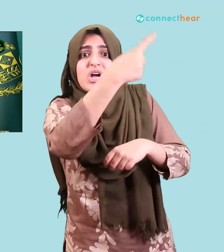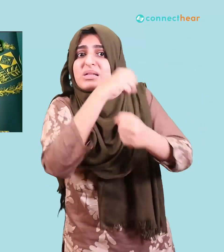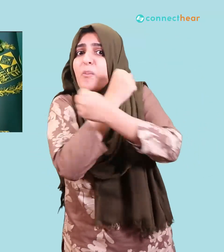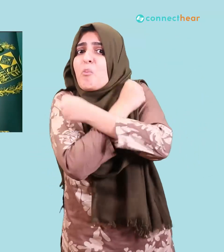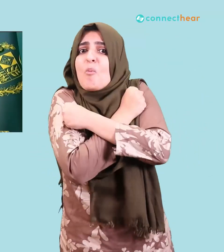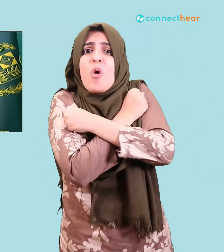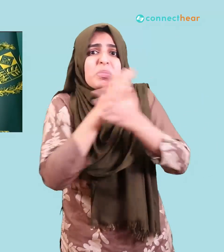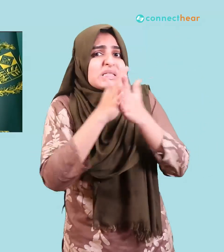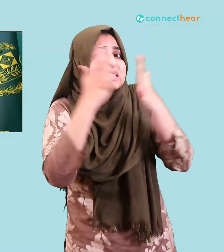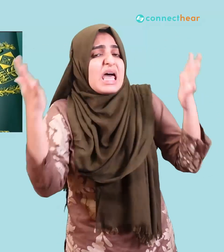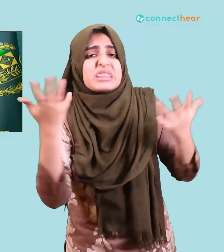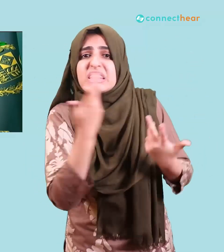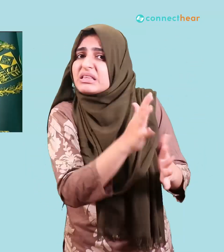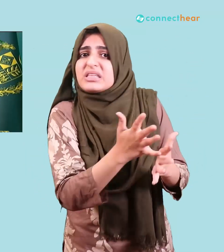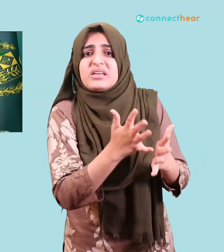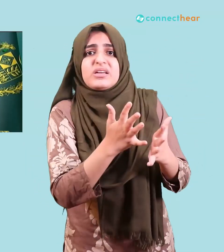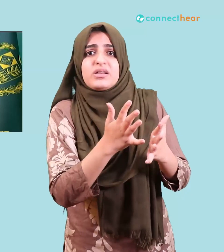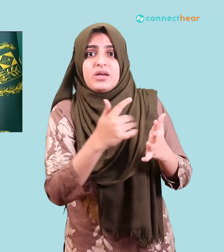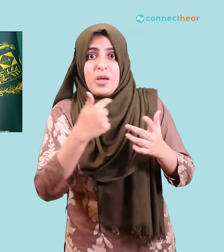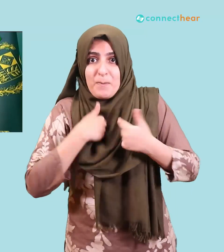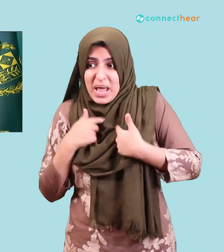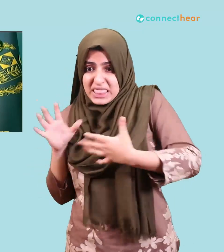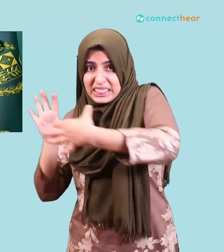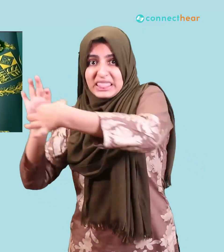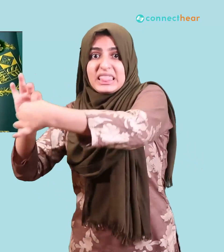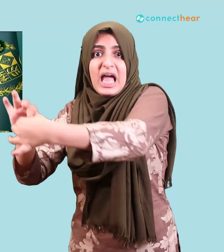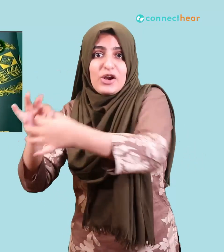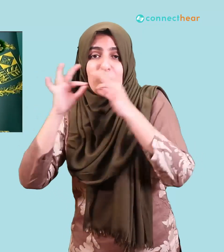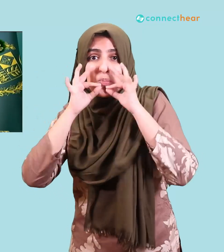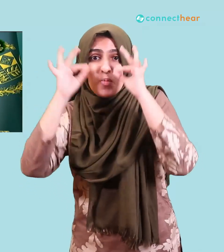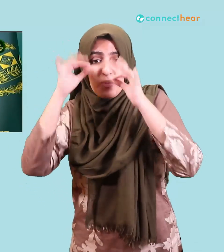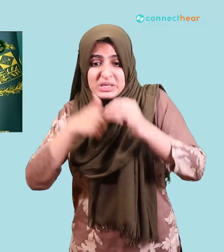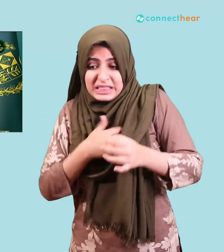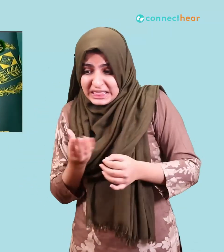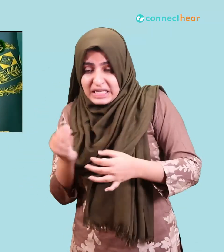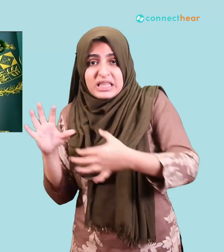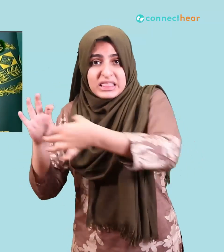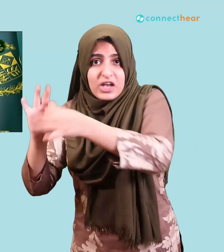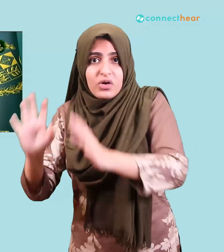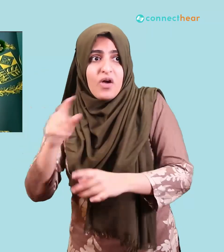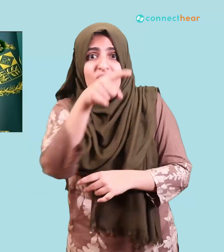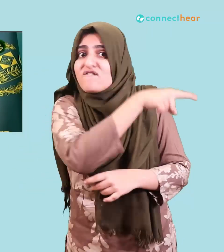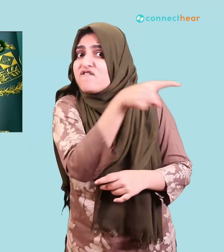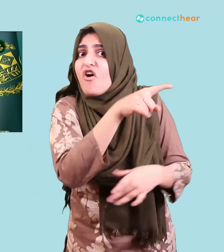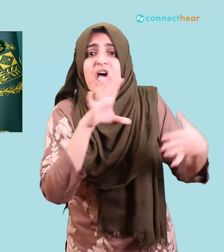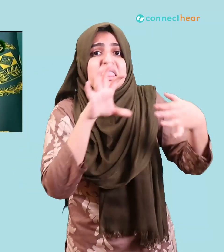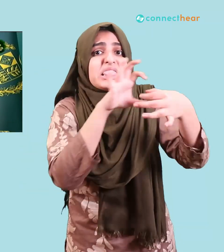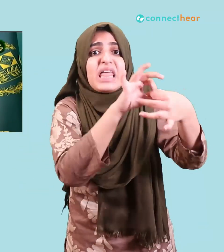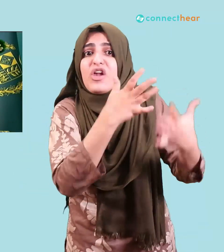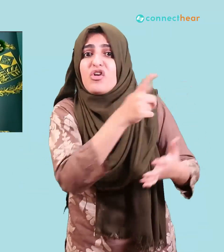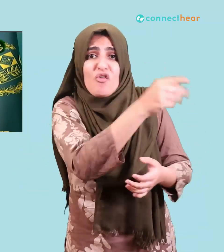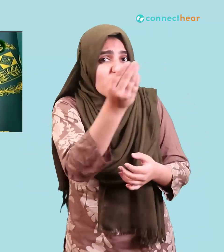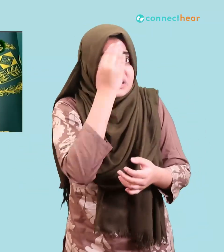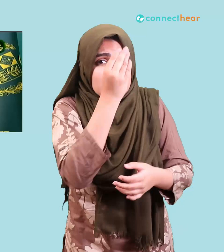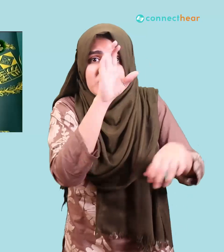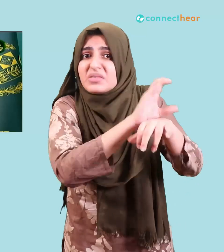پیار جس طرح ہمارا ہے، ہمارے نبی سے ہے، ان کو اس طرح کا نہ، ان کی اس طرح کی عزت کرتے